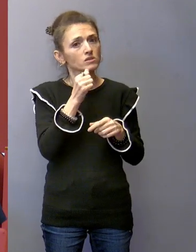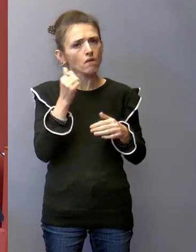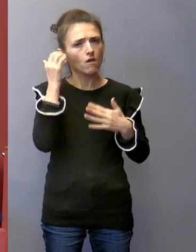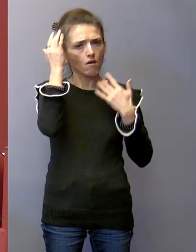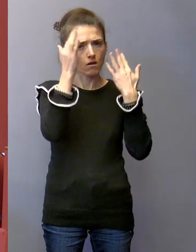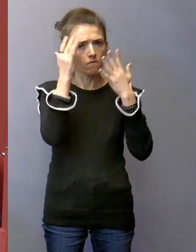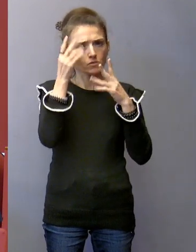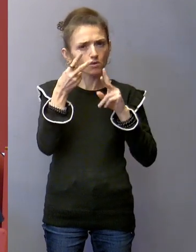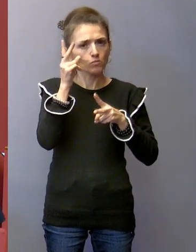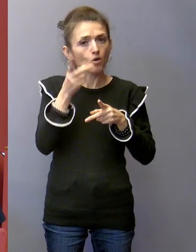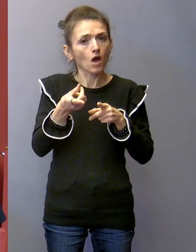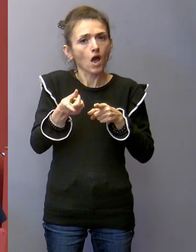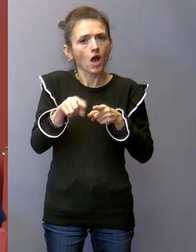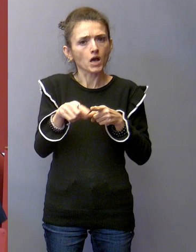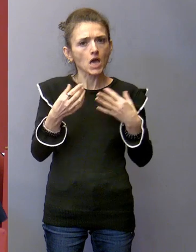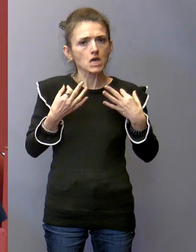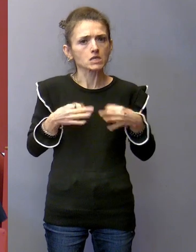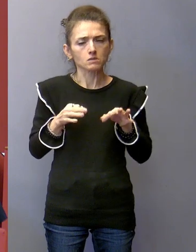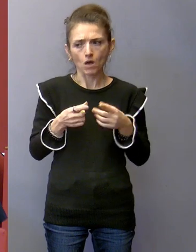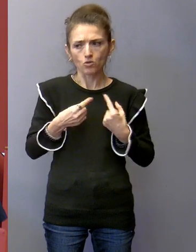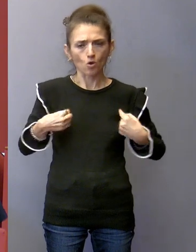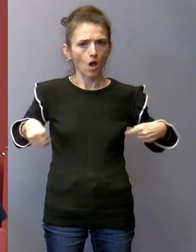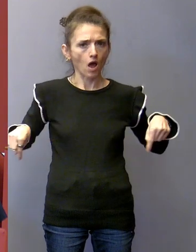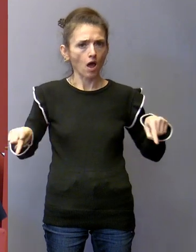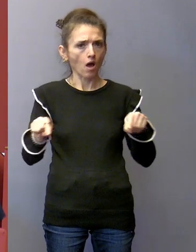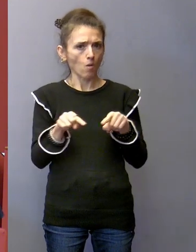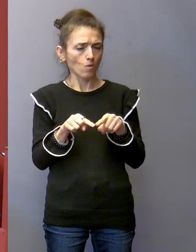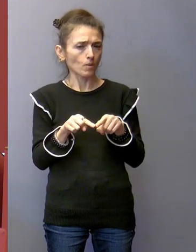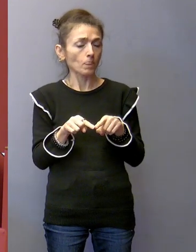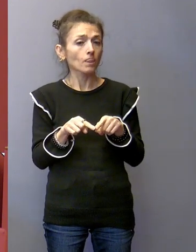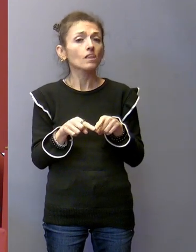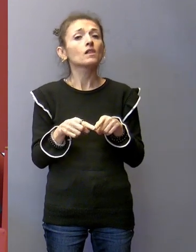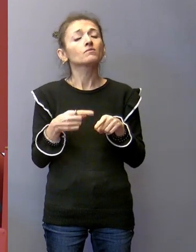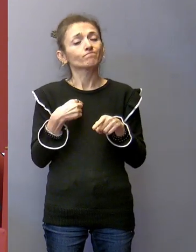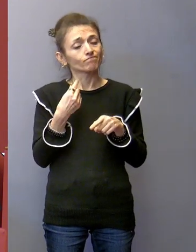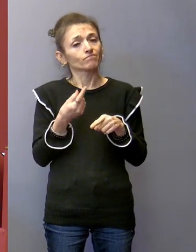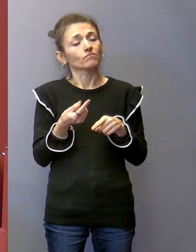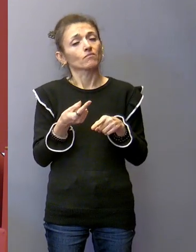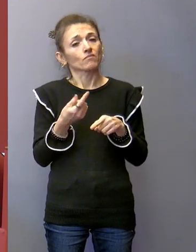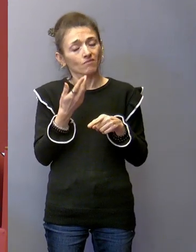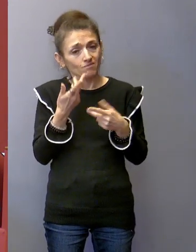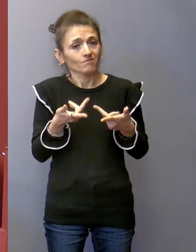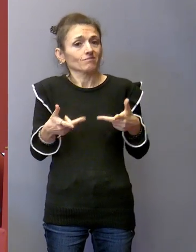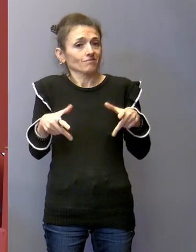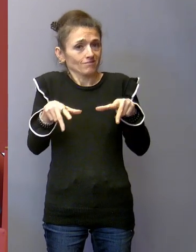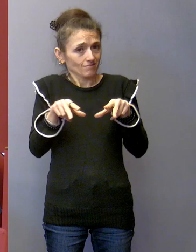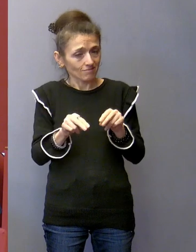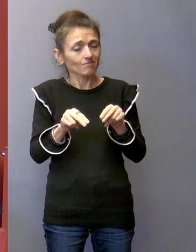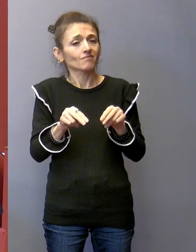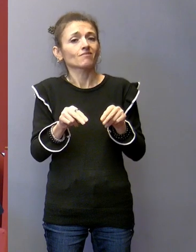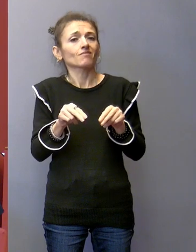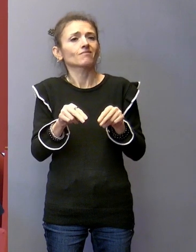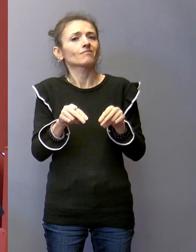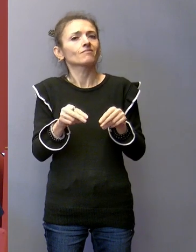riflessione e di rispetto per l'intera aula E ribadisco anche che il fatto che che arriviamo a delle